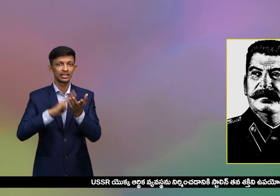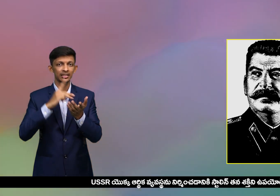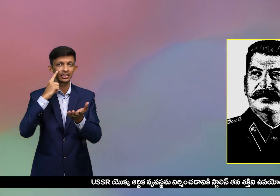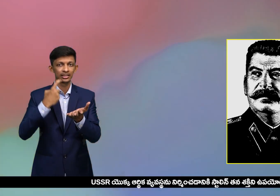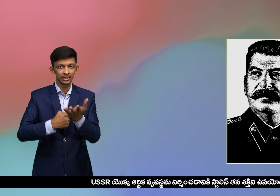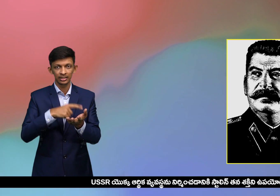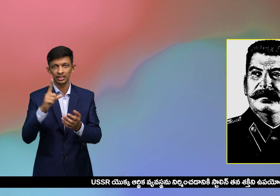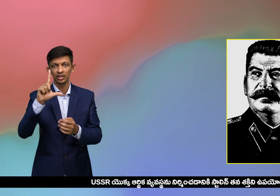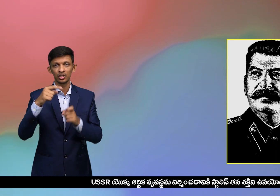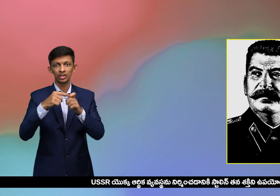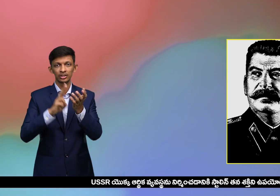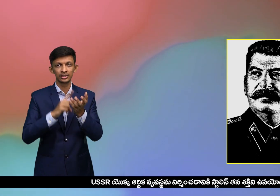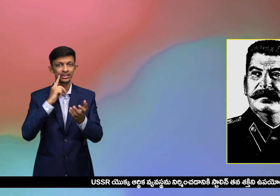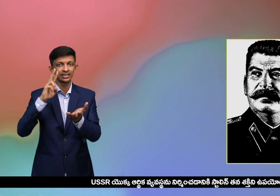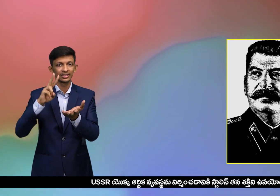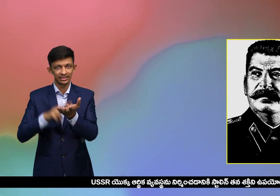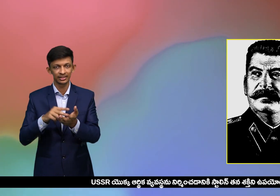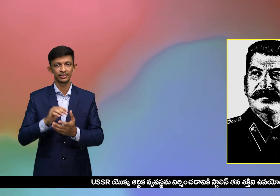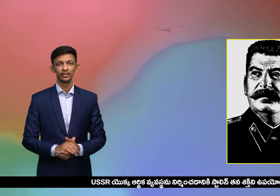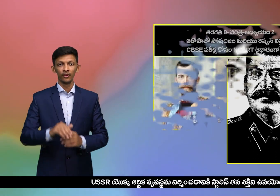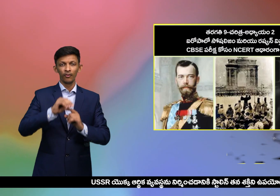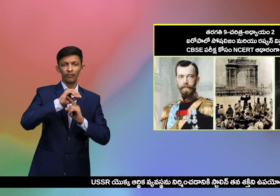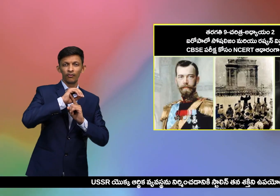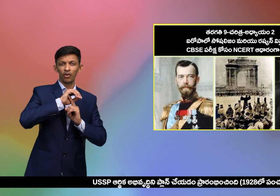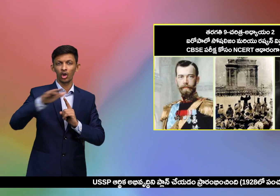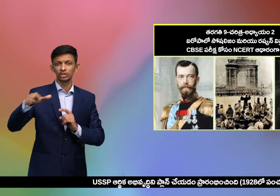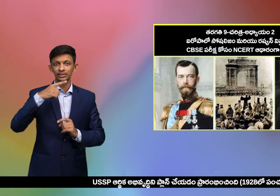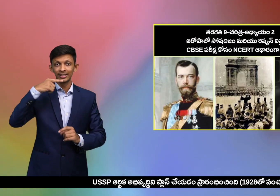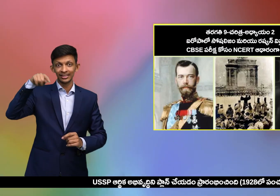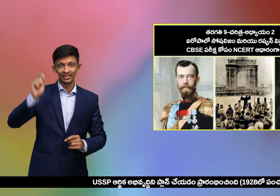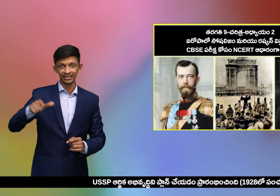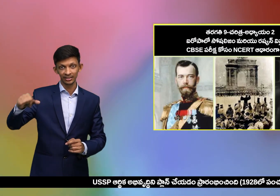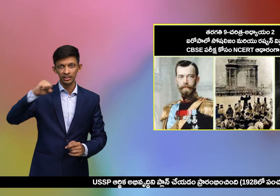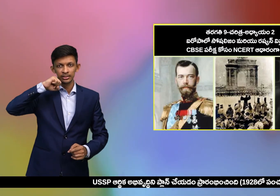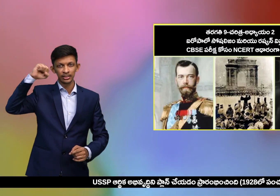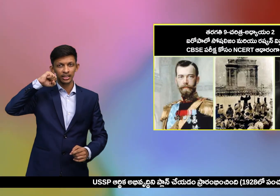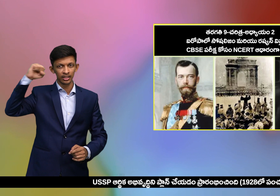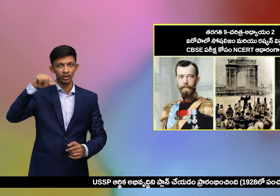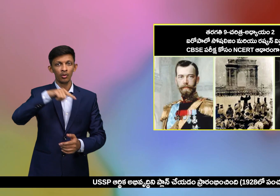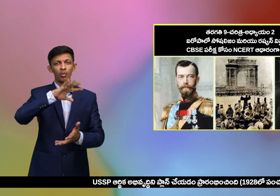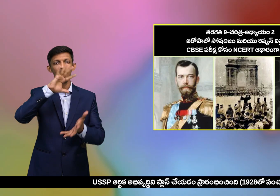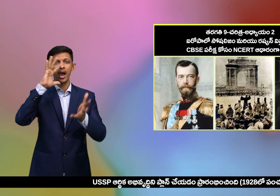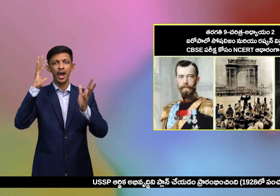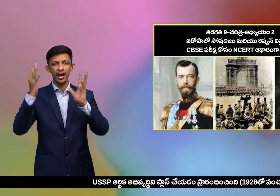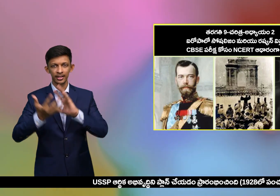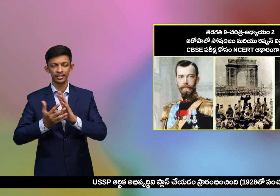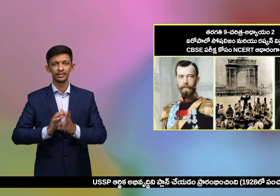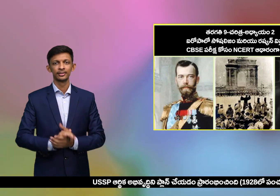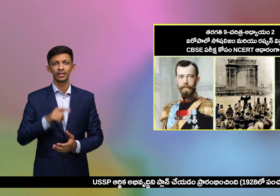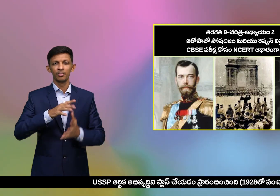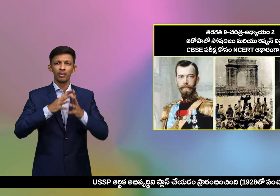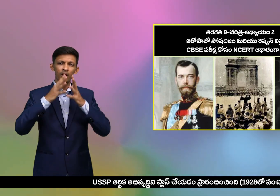వ్యవస్థను నిర్మించడానికి స్టాలిన్ తన శక్తిని ఉపయోగించాడు. యుఎస్ఎస్పి ఆర్థిక అభివృద్ధిని ప్లాన్